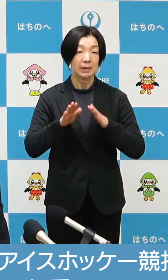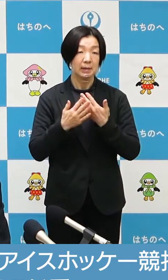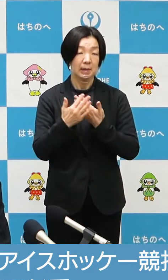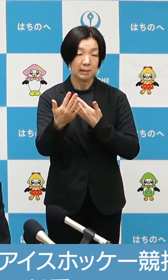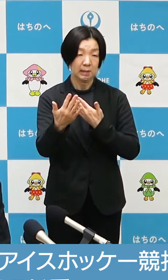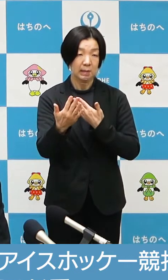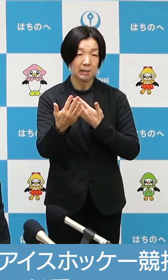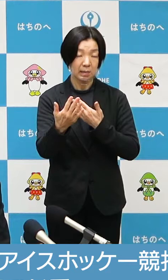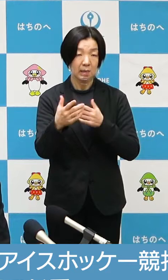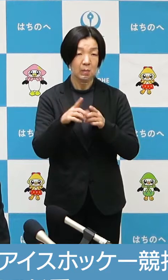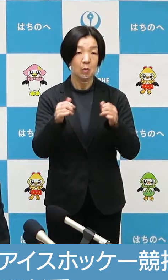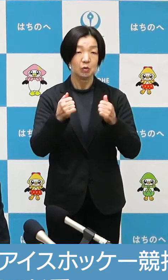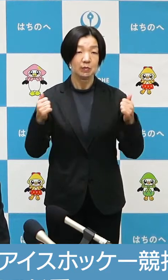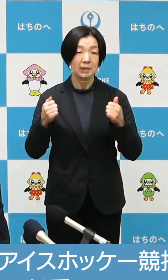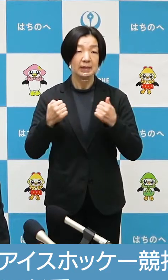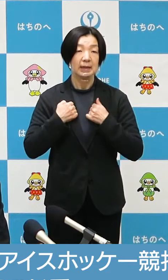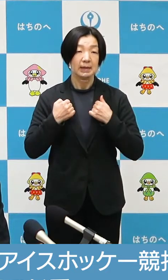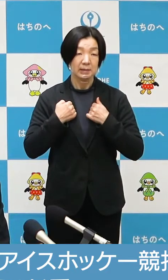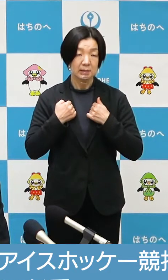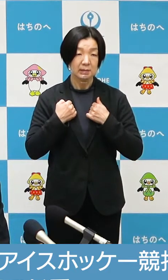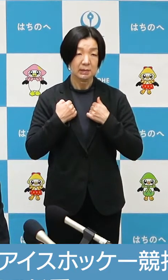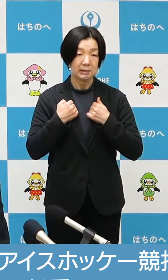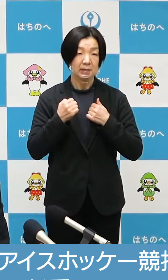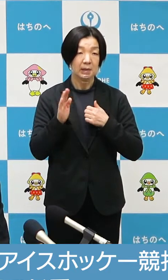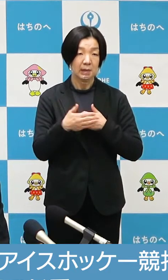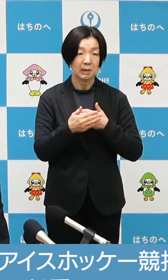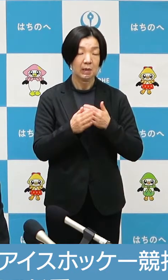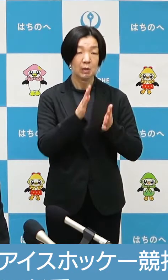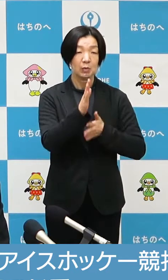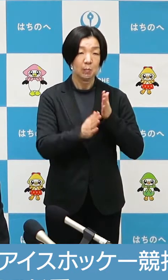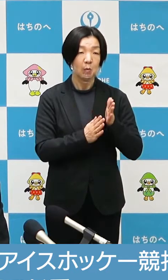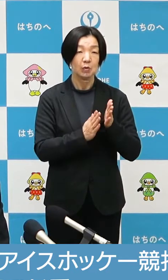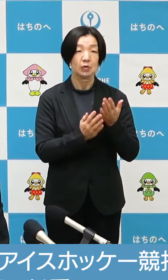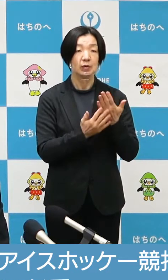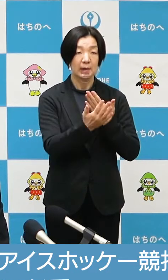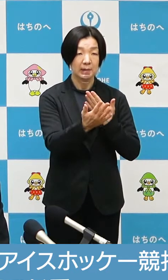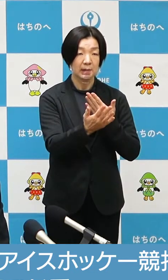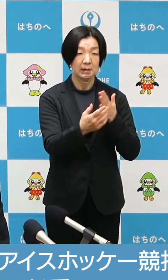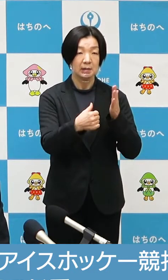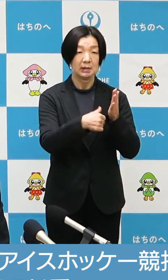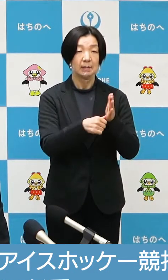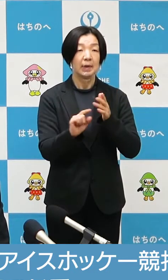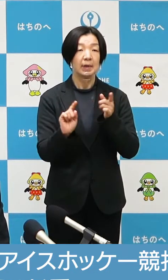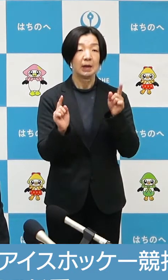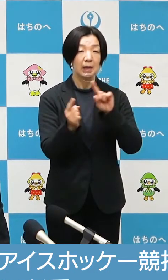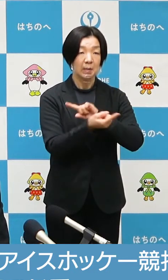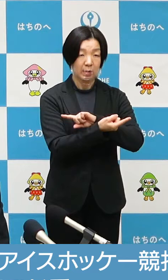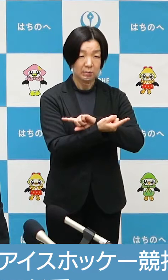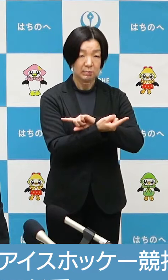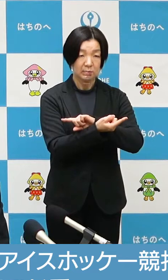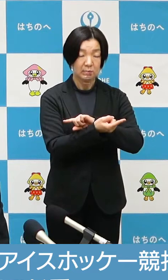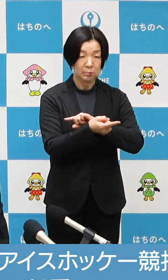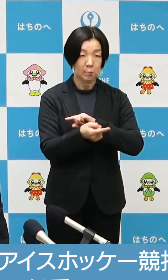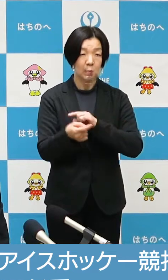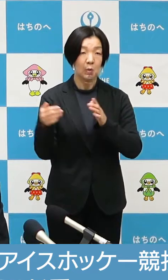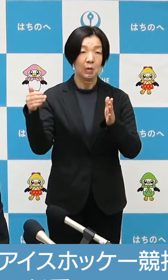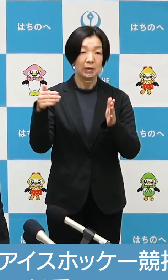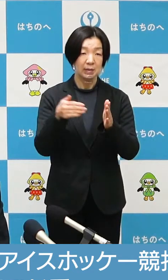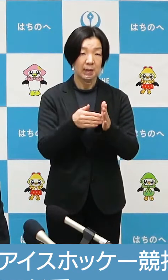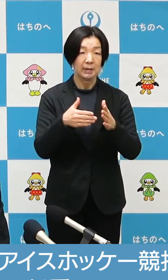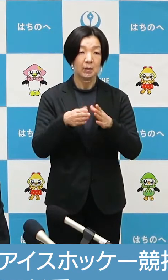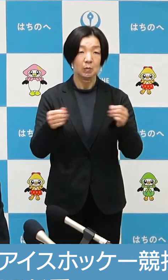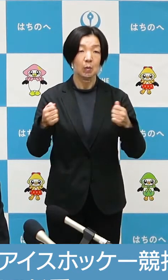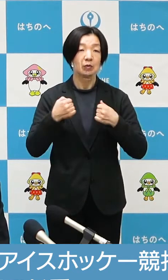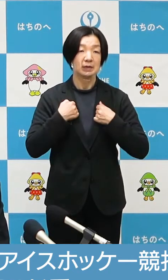から国民スポーツ大会への名称変更を前に開催される最後の大会となりますことから